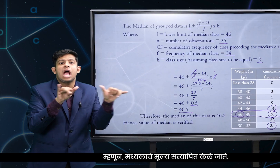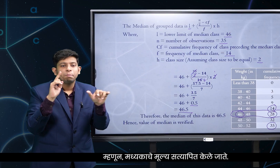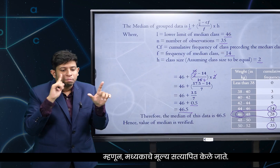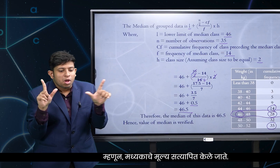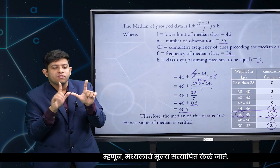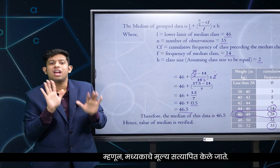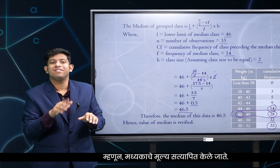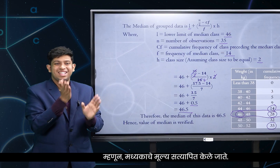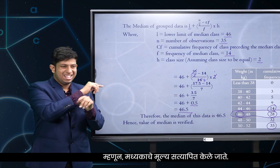जाते.